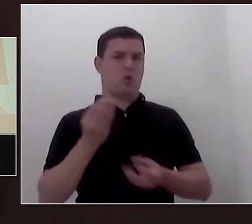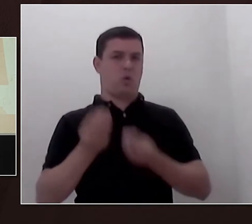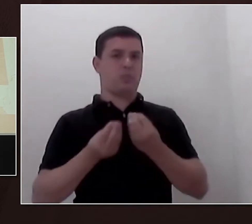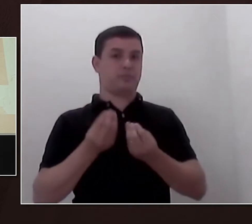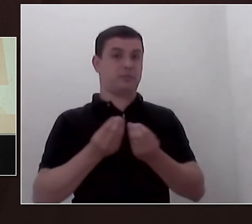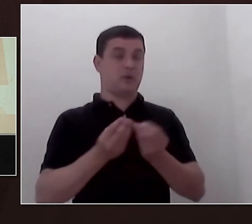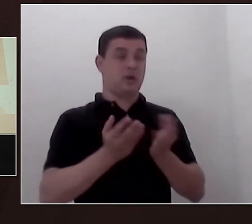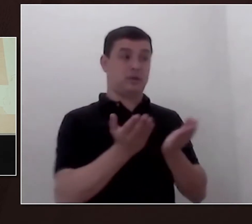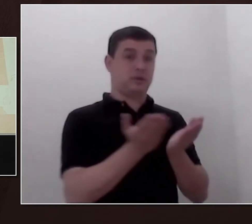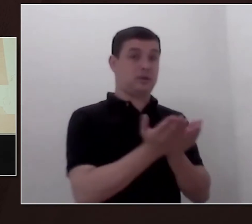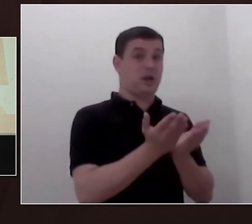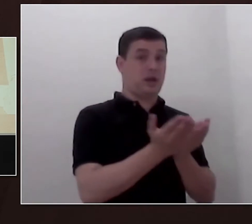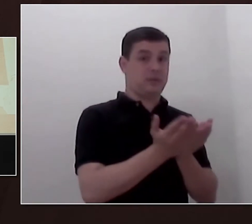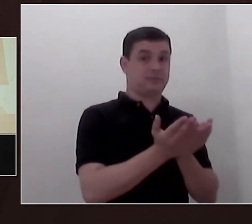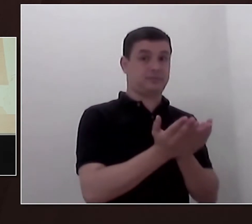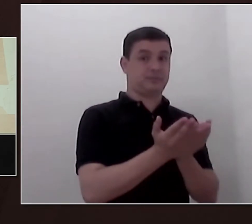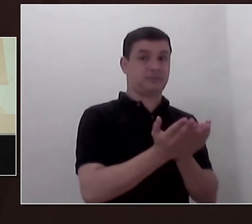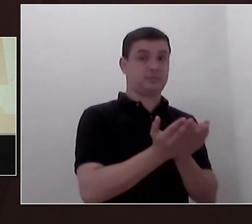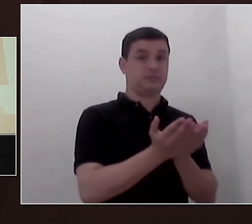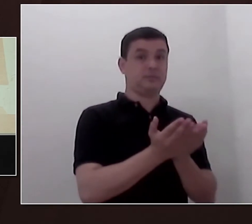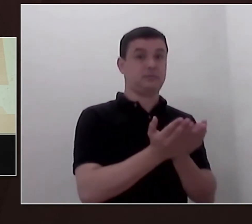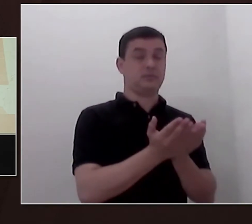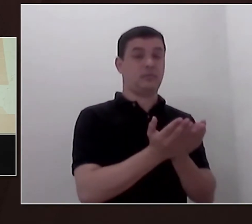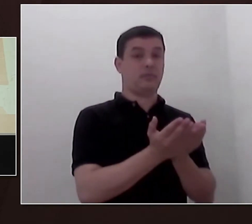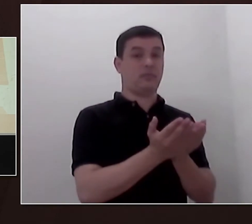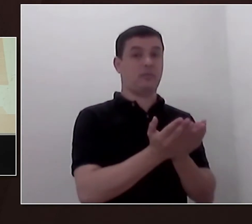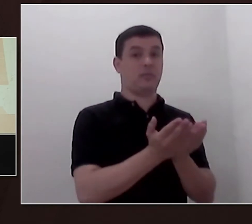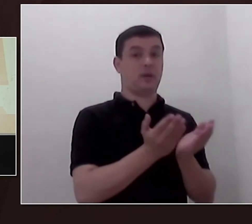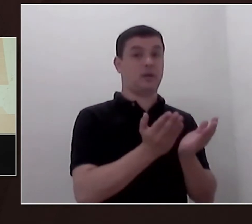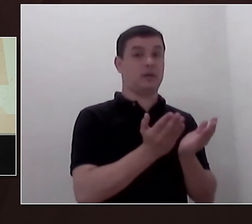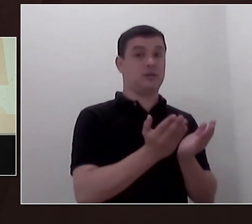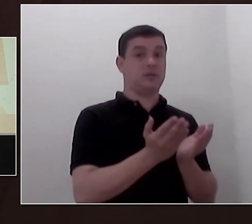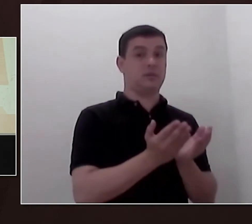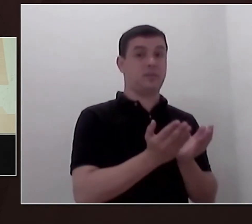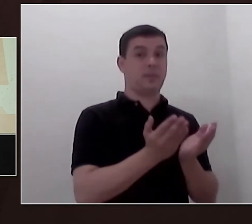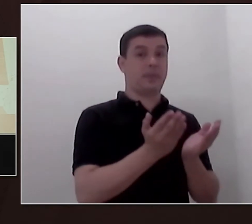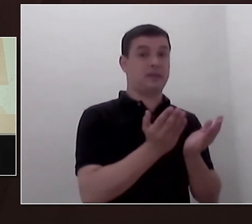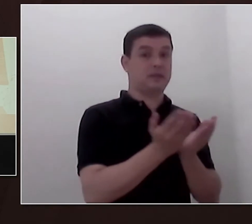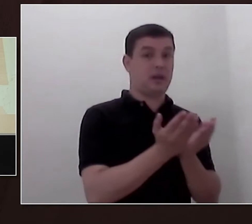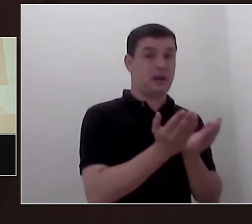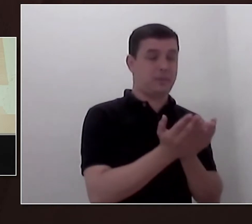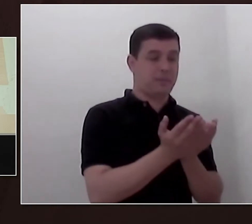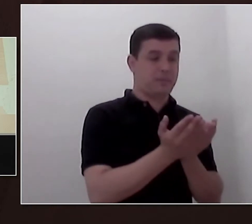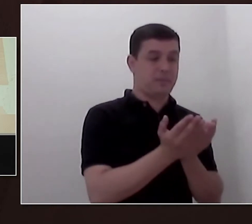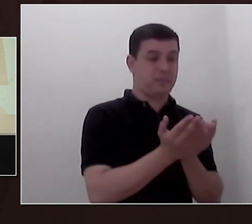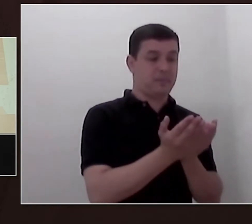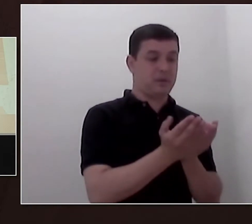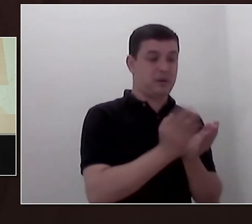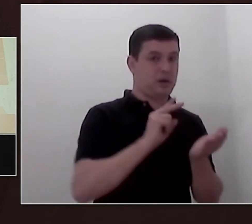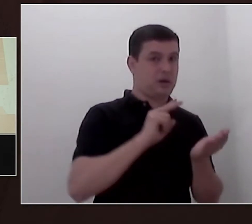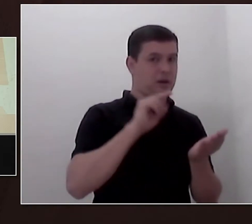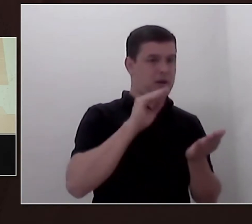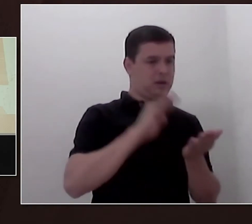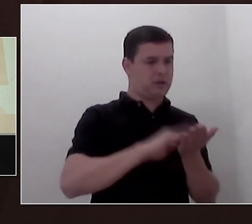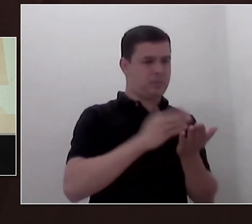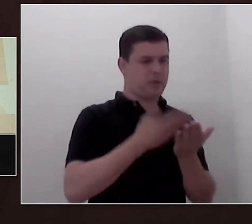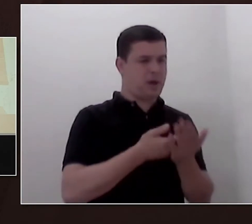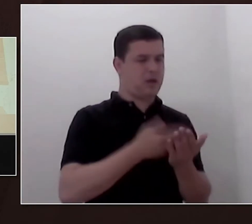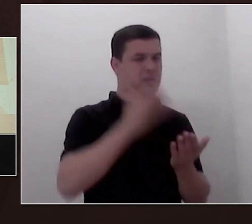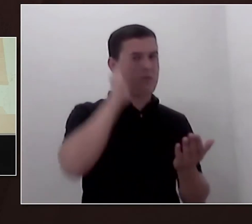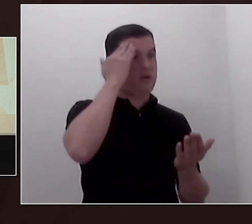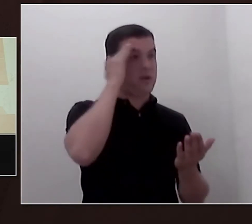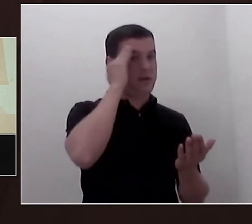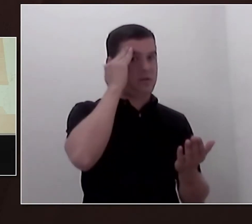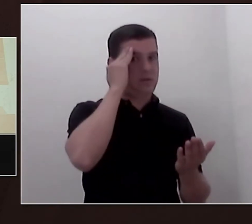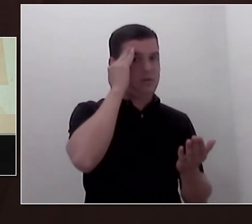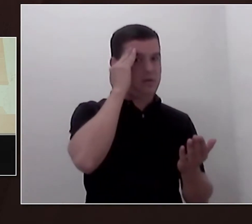para o corpo, e pode ser interpretada moralmente, que é para a alma, e interpretada de uma forma mística,